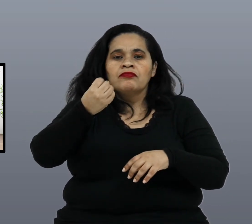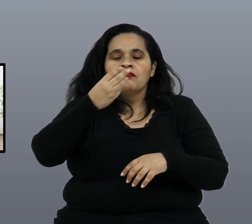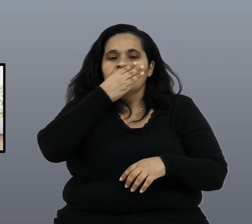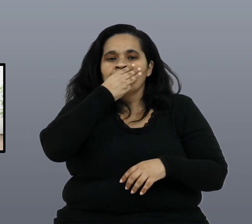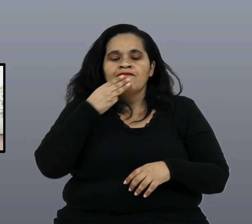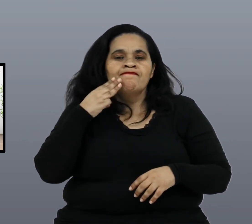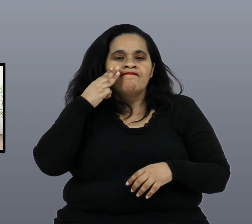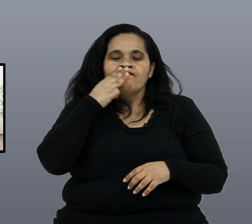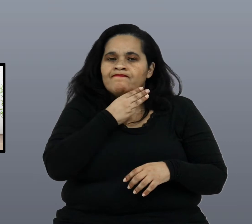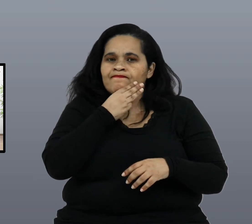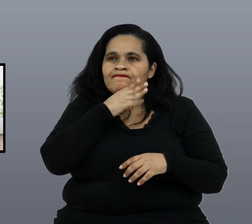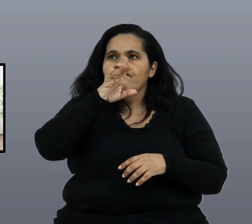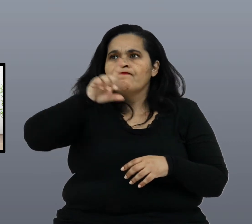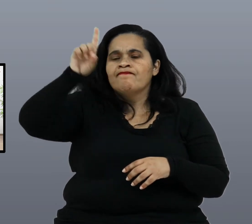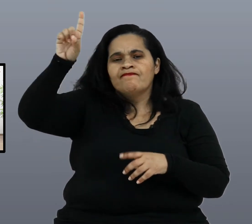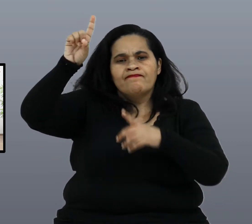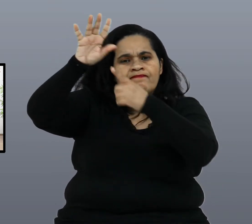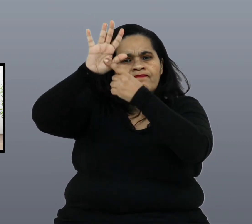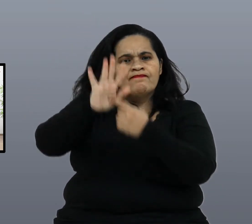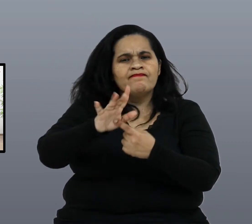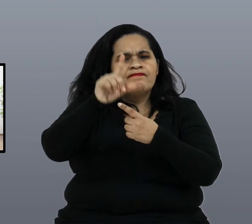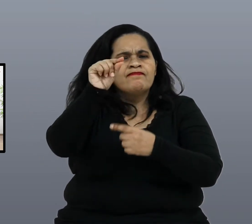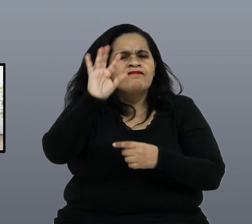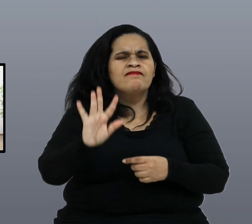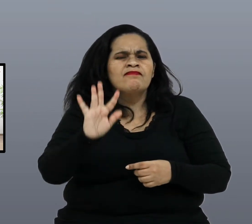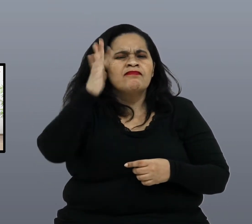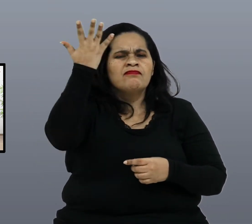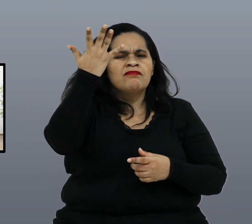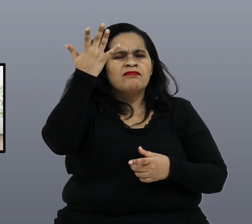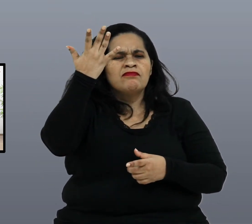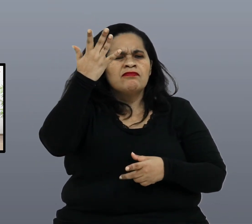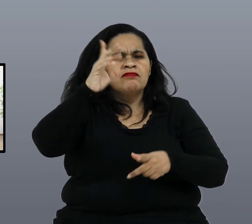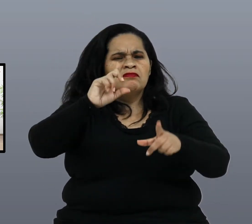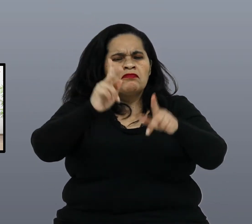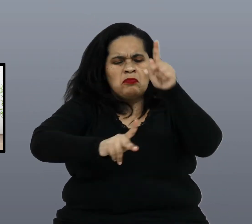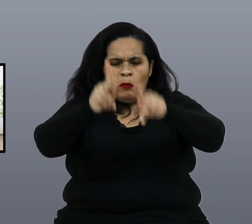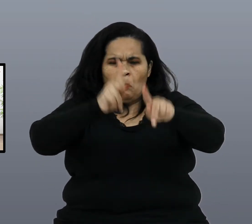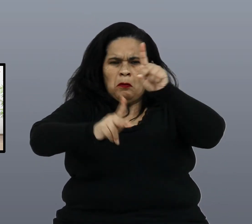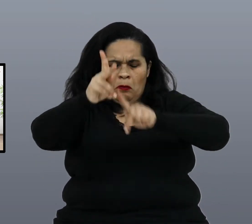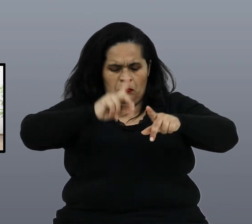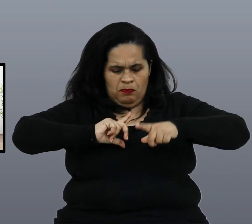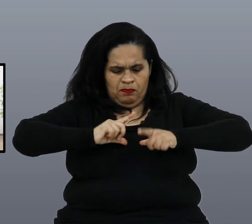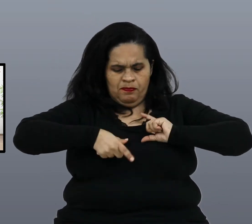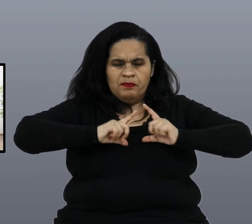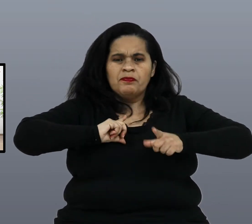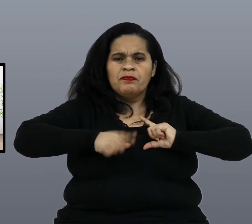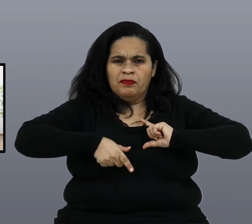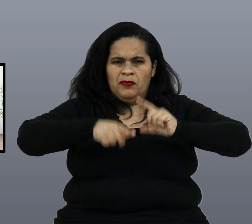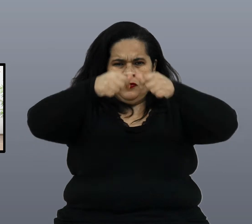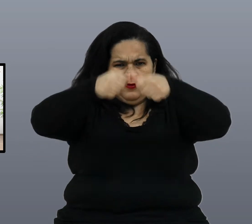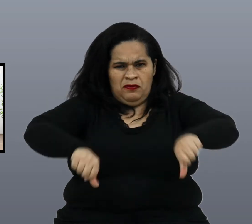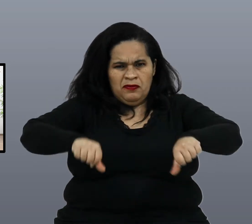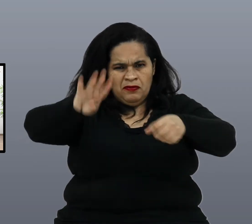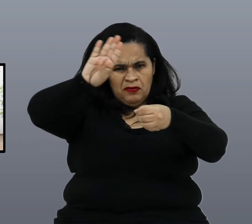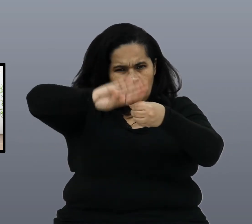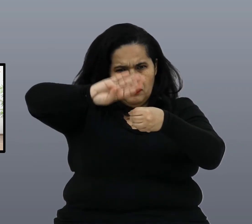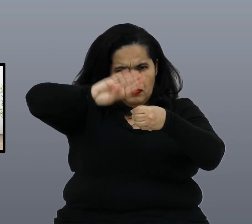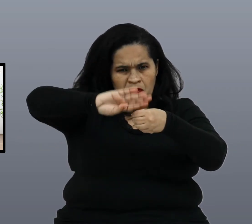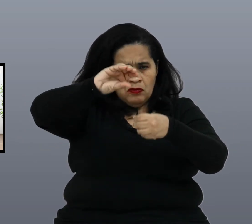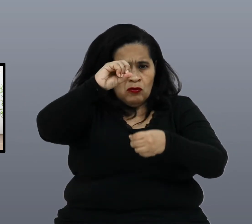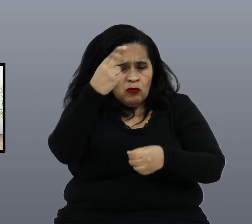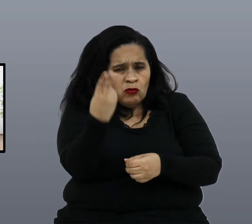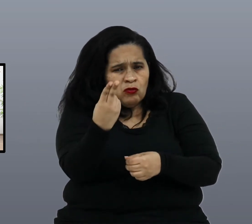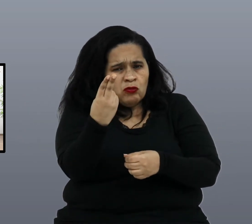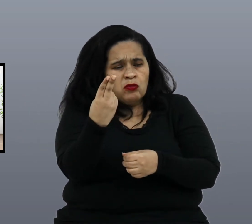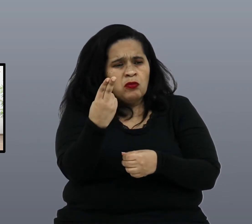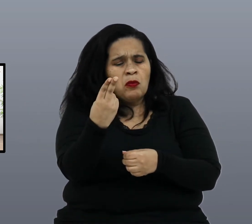mostrasse para ele o que ia acontecer com Israel, se Israel ia ficar mesmo na Babilônia, ou, no caso, que ele ia cumprir